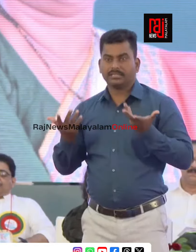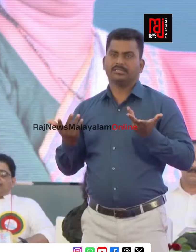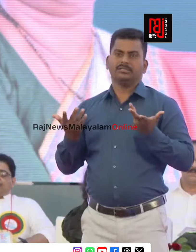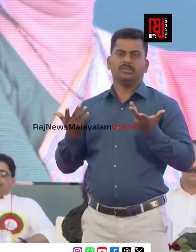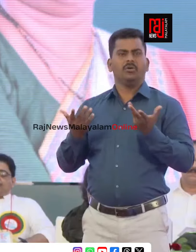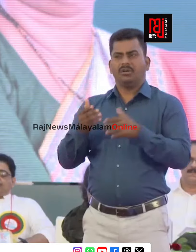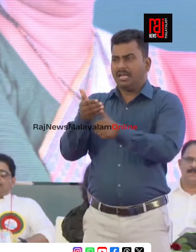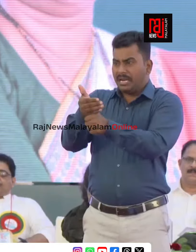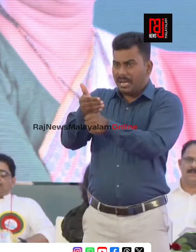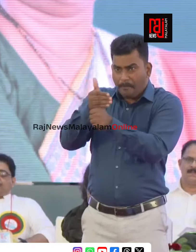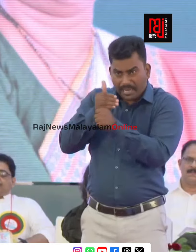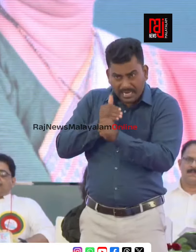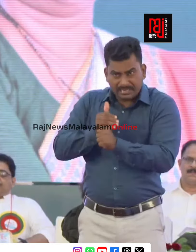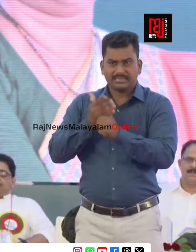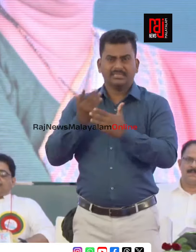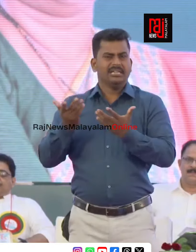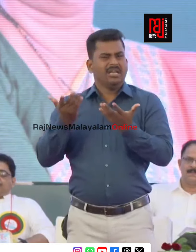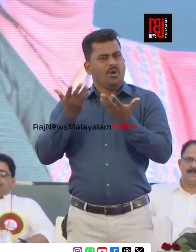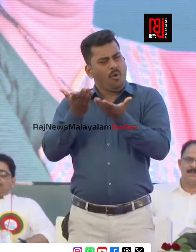രക്ഷാകർത്താക്കൾക്കുള്ള ക്ഷേമ പദ്ധതി,